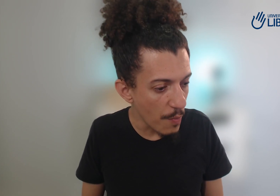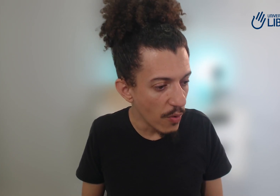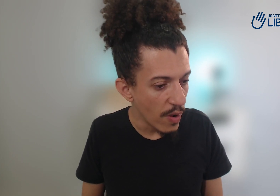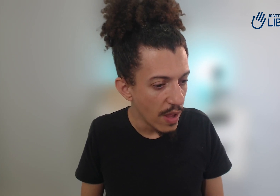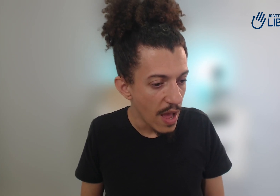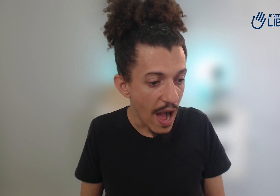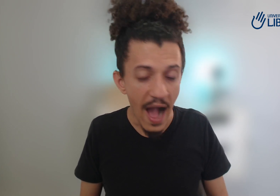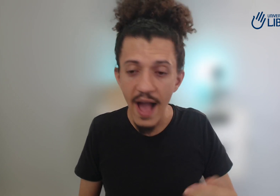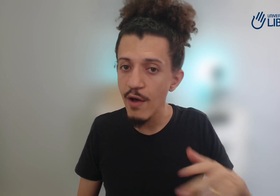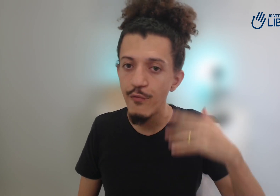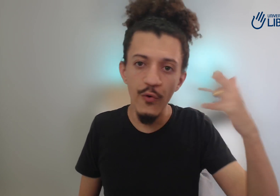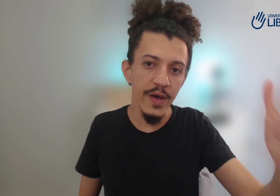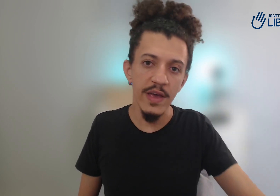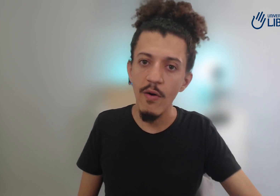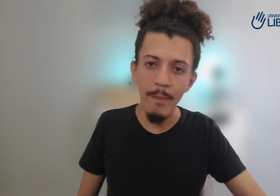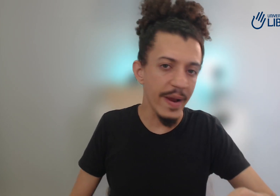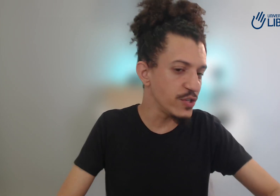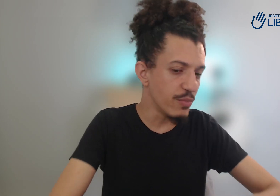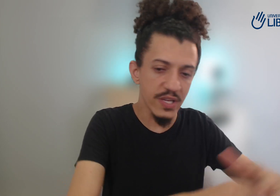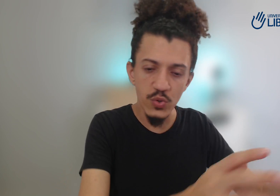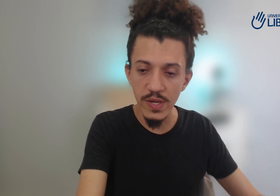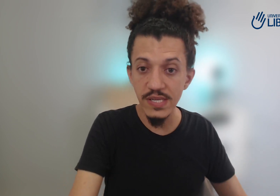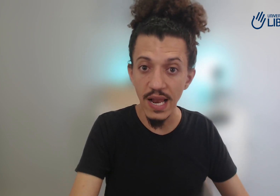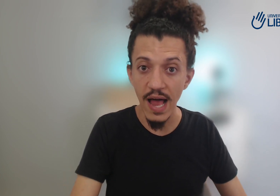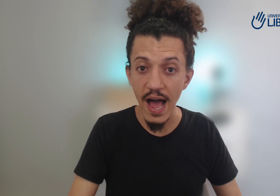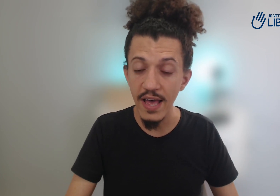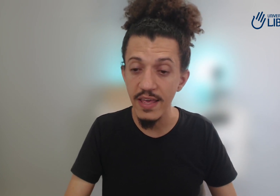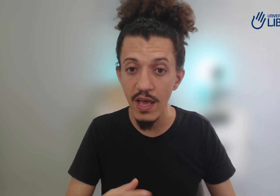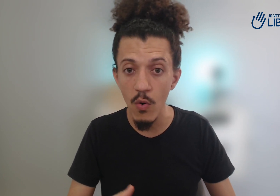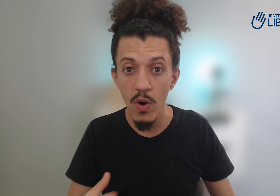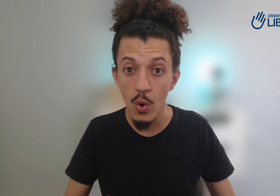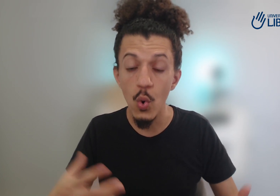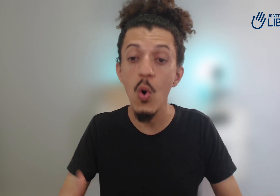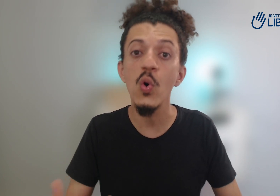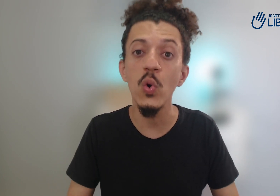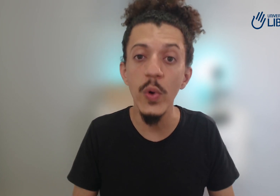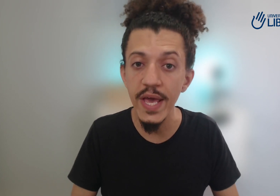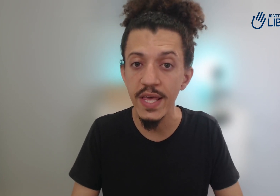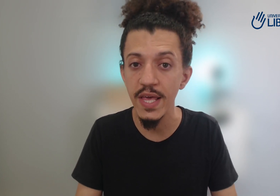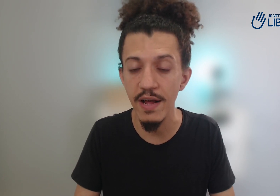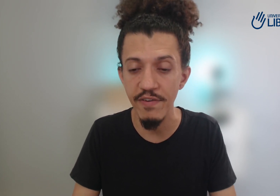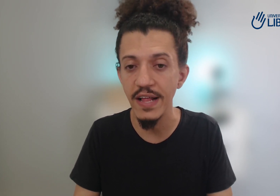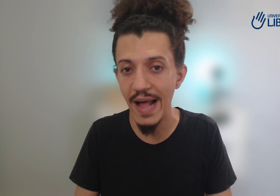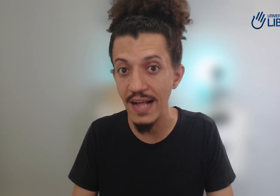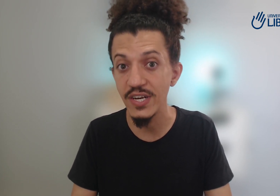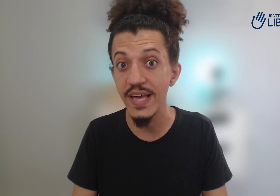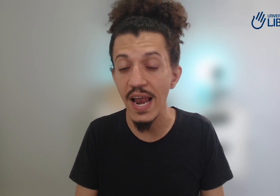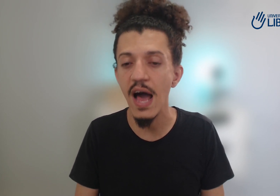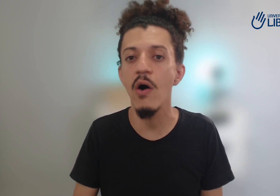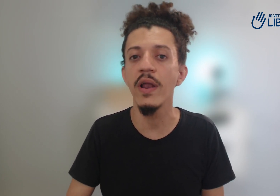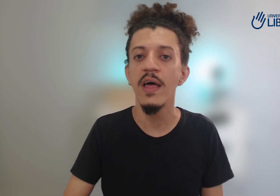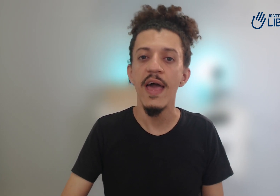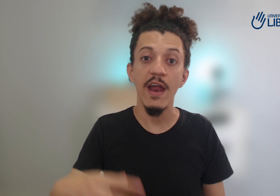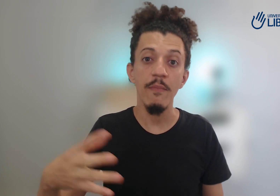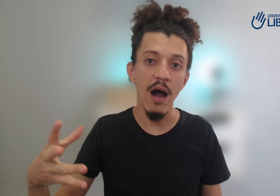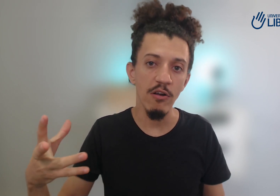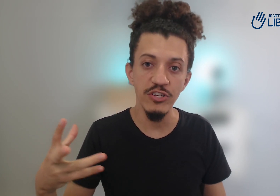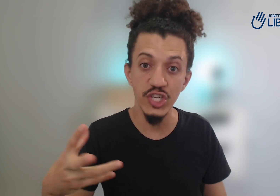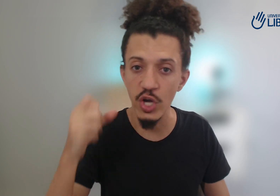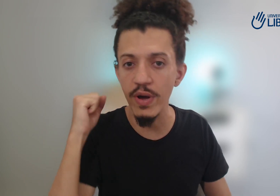como: ah, eu aprendi muitas coisas lá e eu concluí que, na verdade, aquela aula era uma aula de